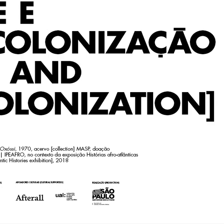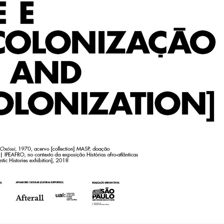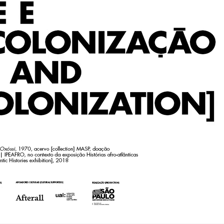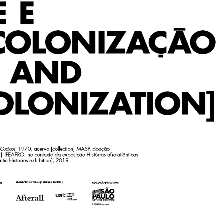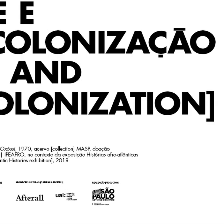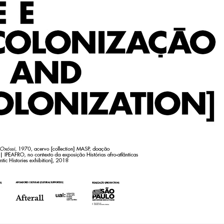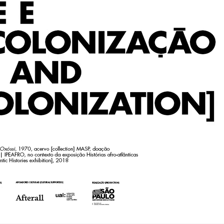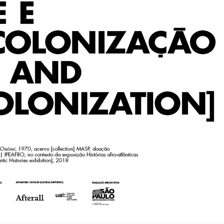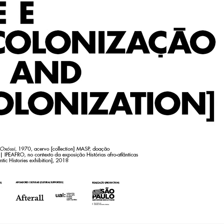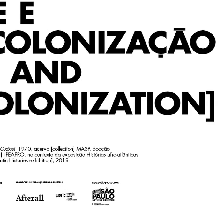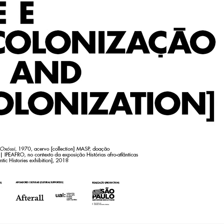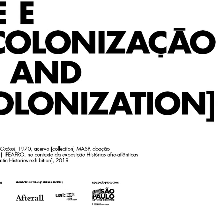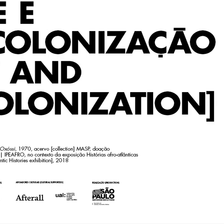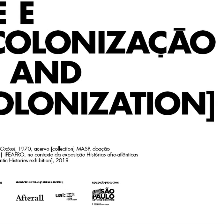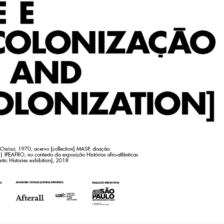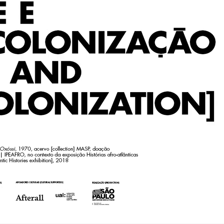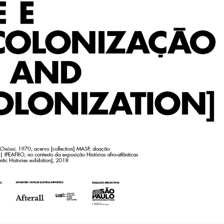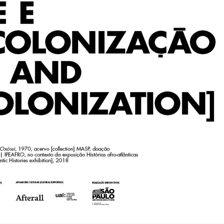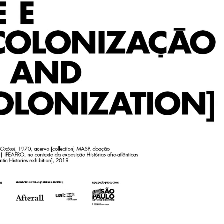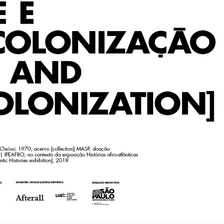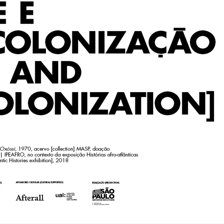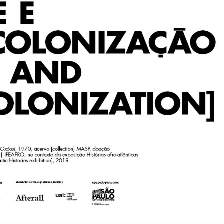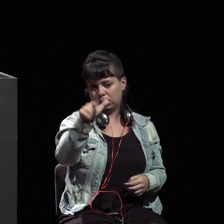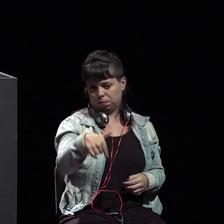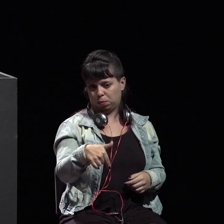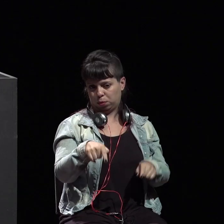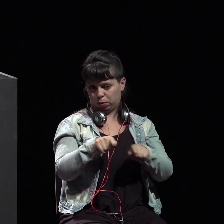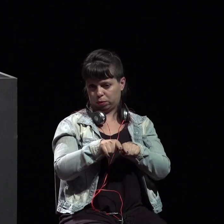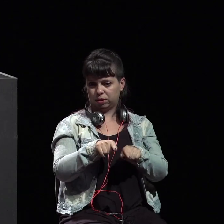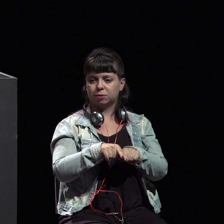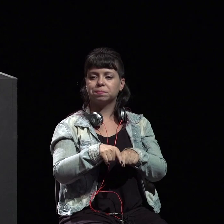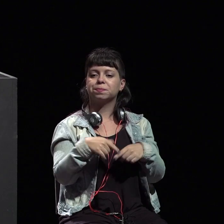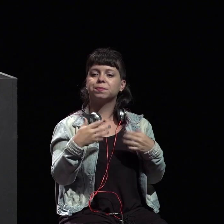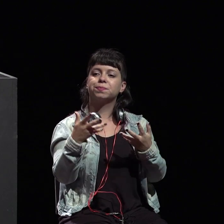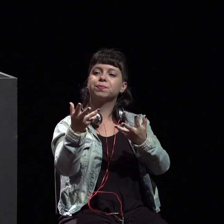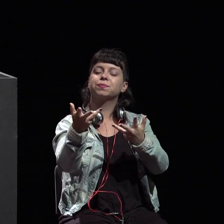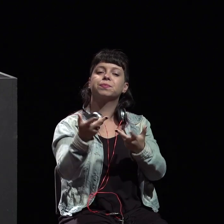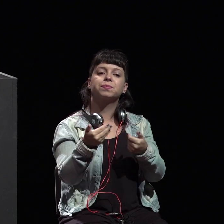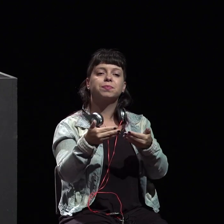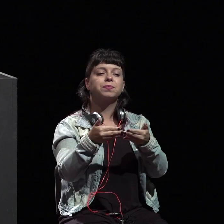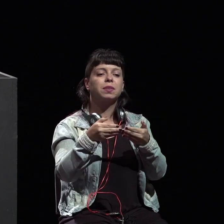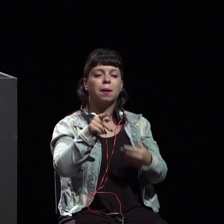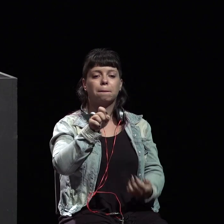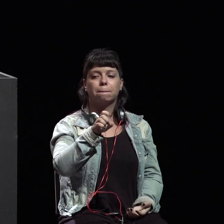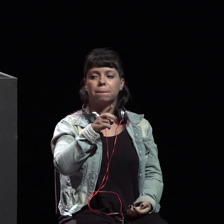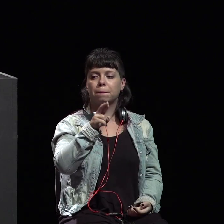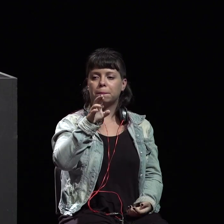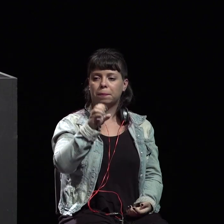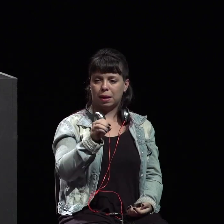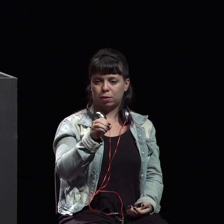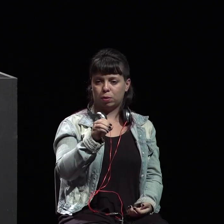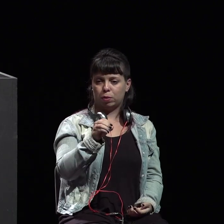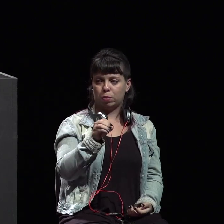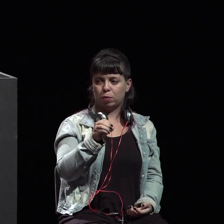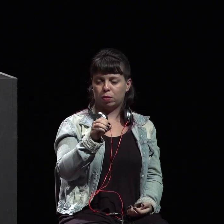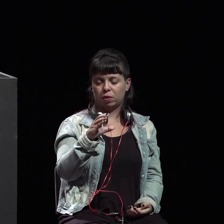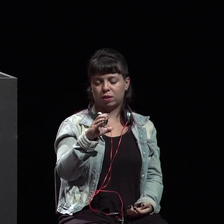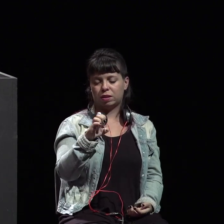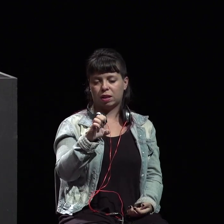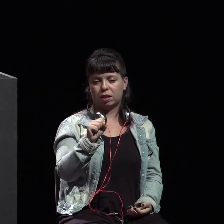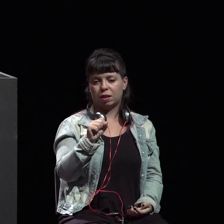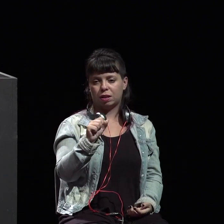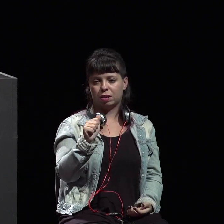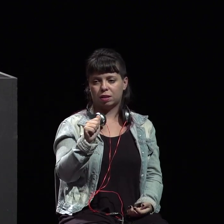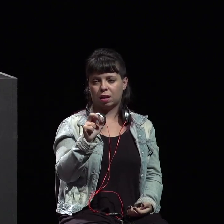Muito obrigado a Kailane Pousac pela apresentação. Gostaríamos de convidar, por favor, Pedro de Niemeyer Cesarino.